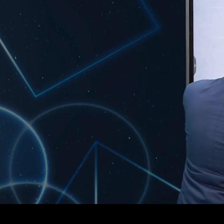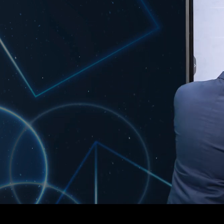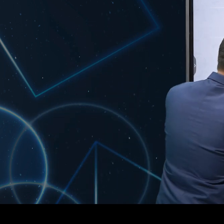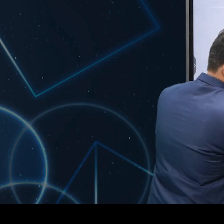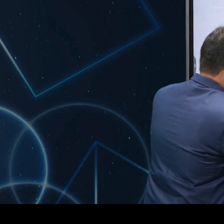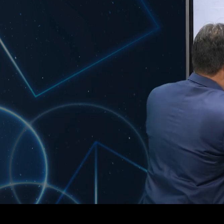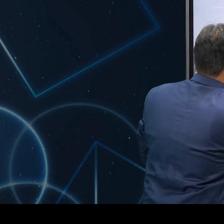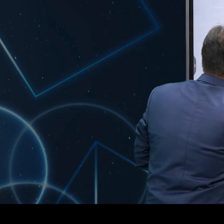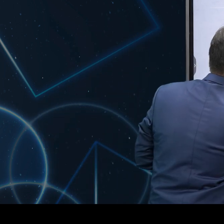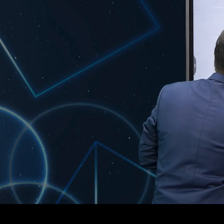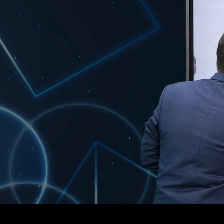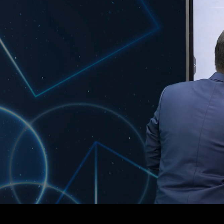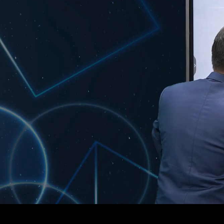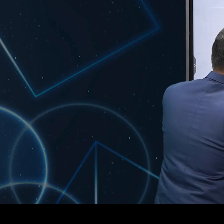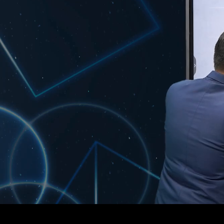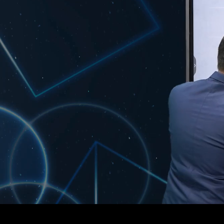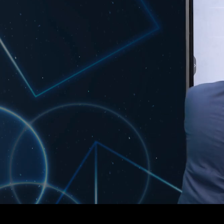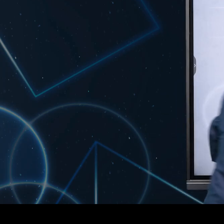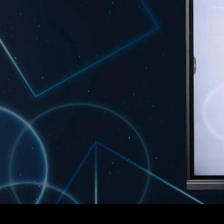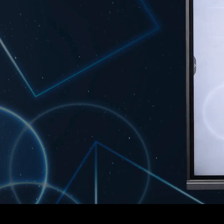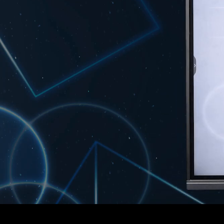L2 is equal to 72242.